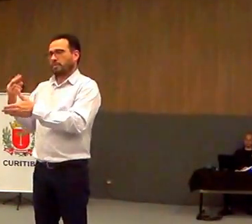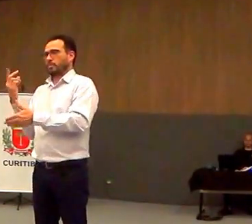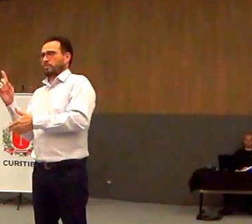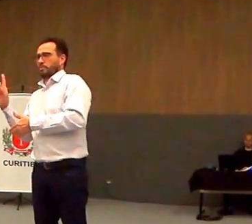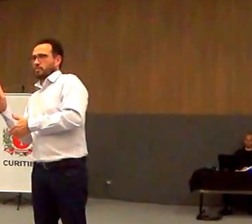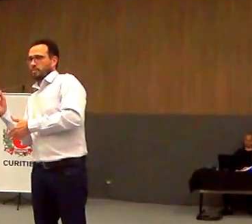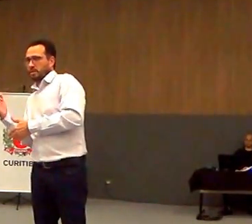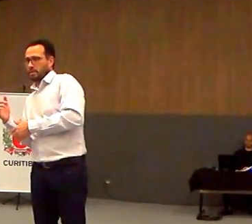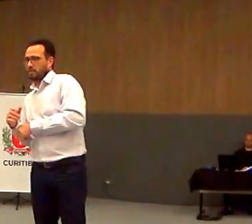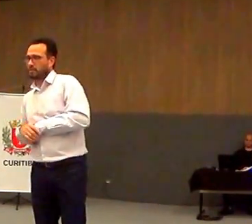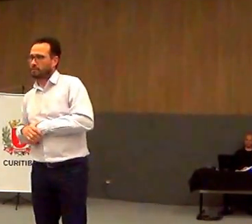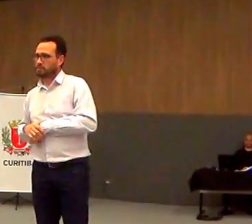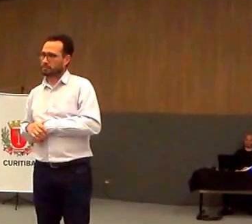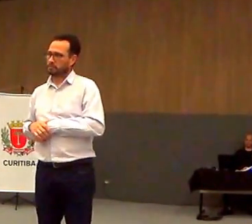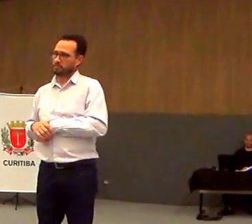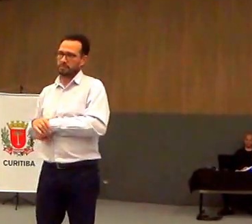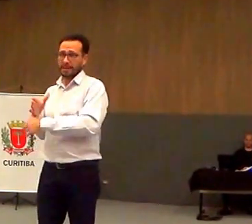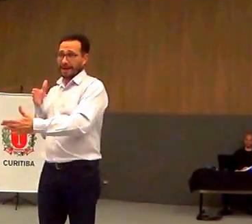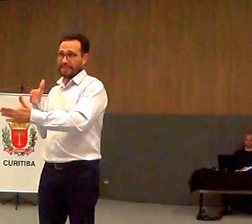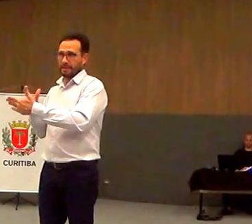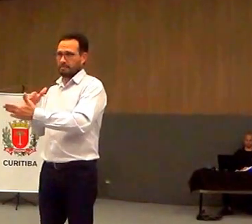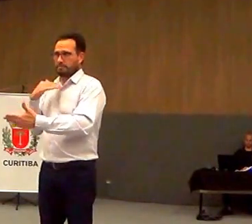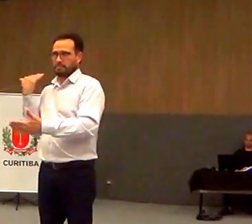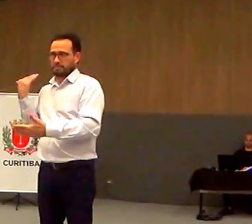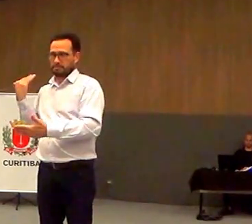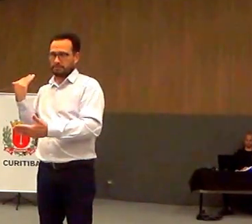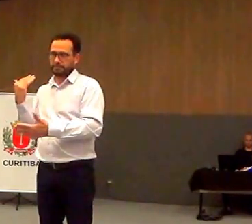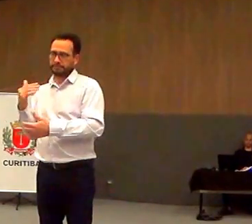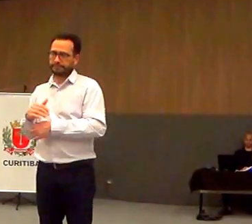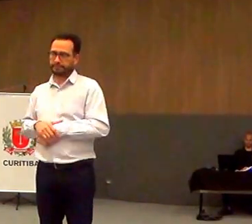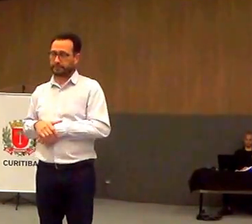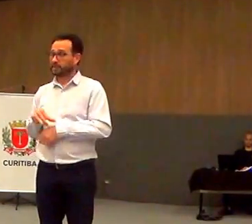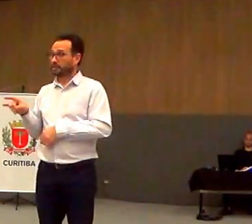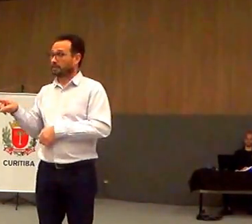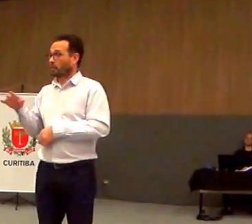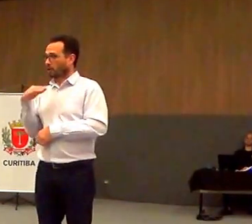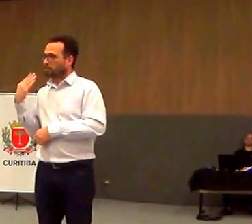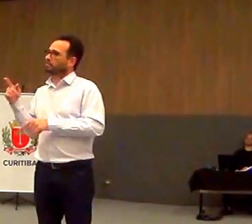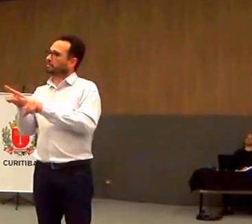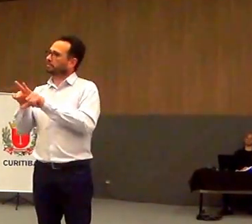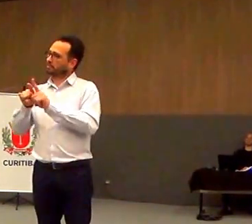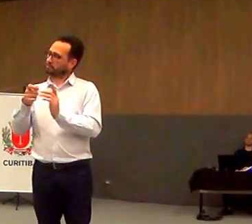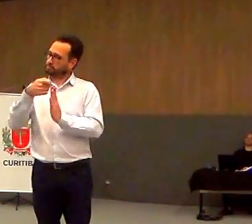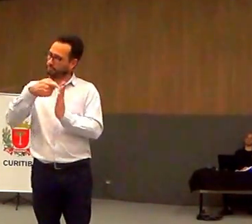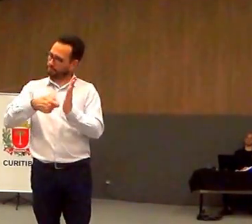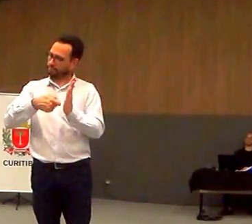dela, até o óbito. Então, nós chegamos até a informação do óbito deste idoso.